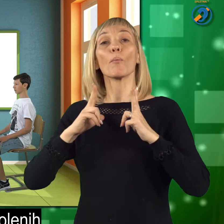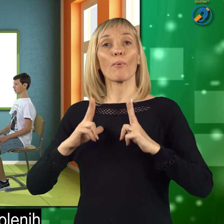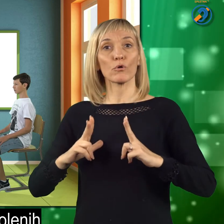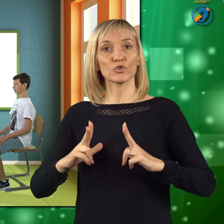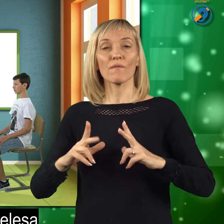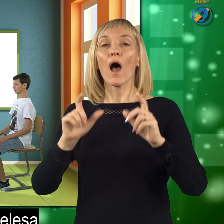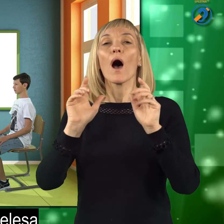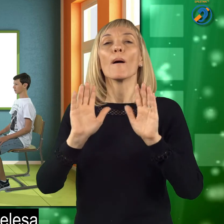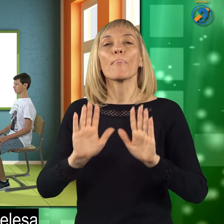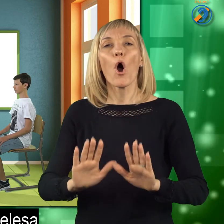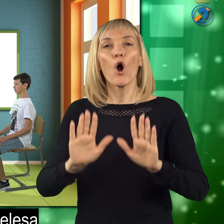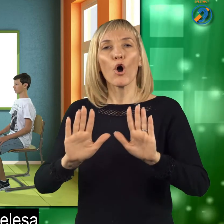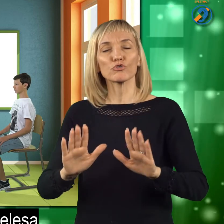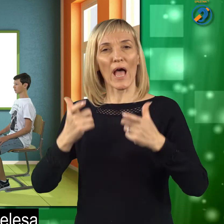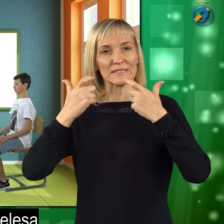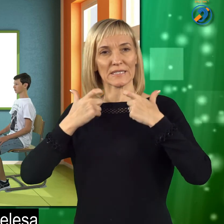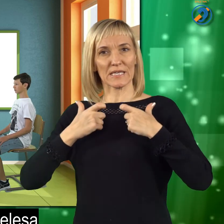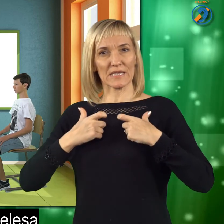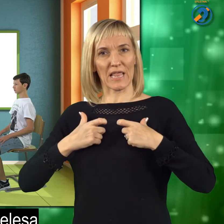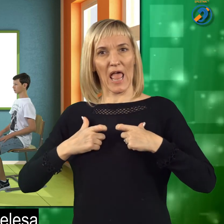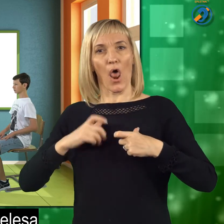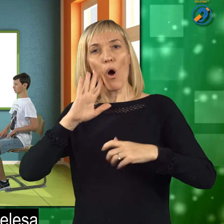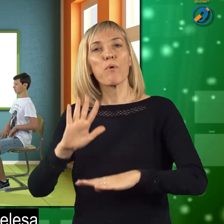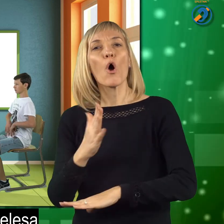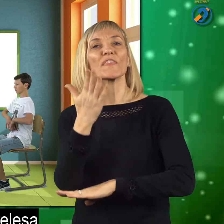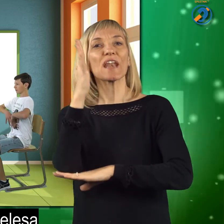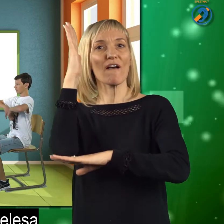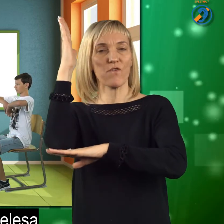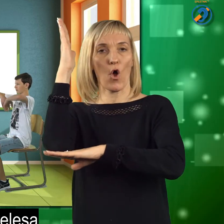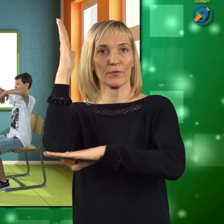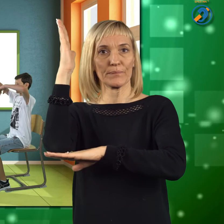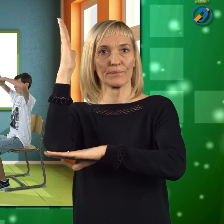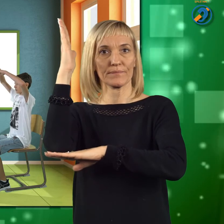počivajo. Počasi iz telesa zraslo močno bo drevo.